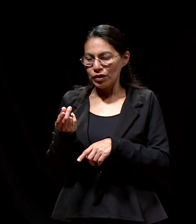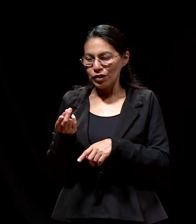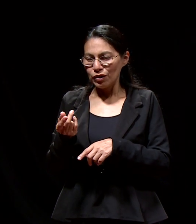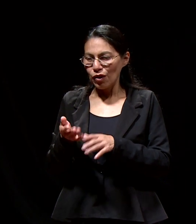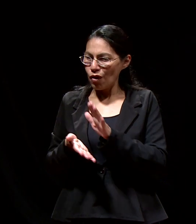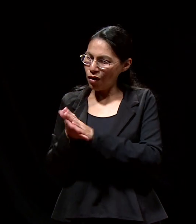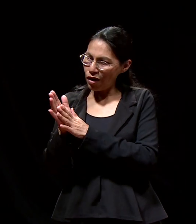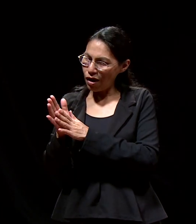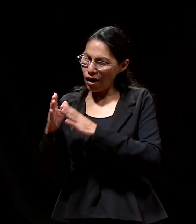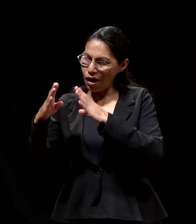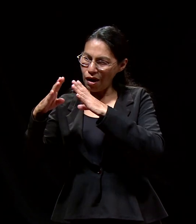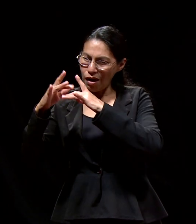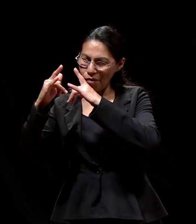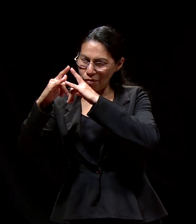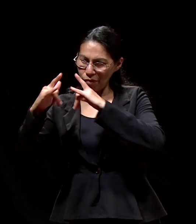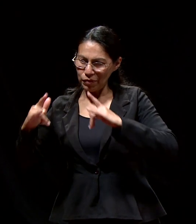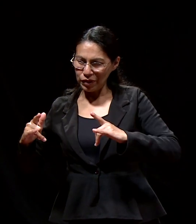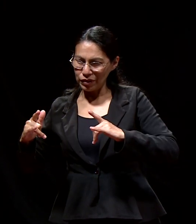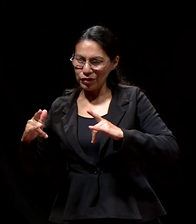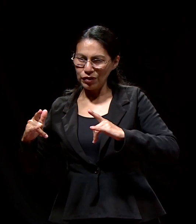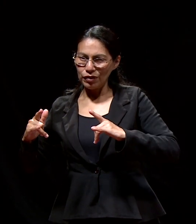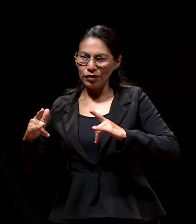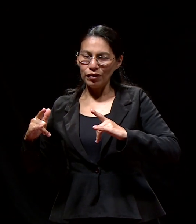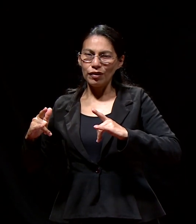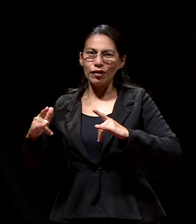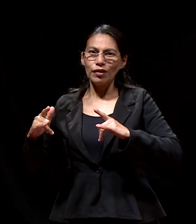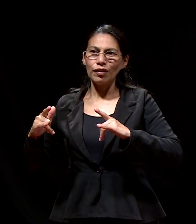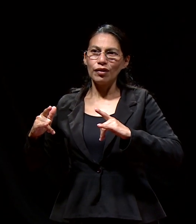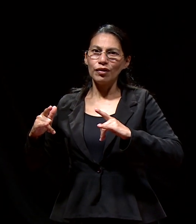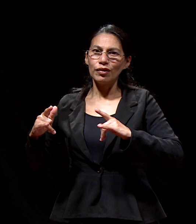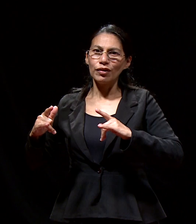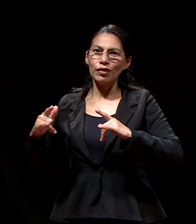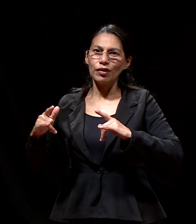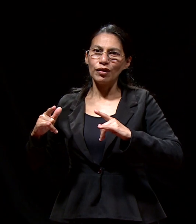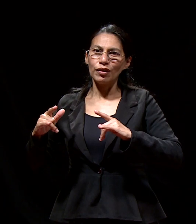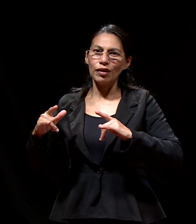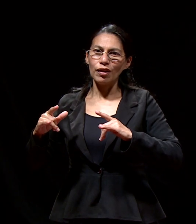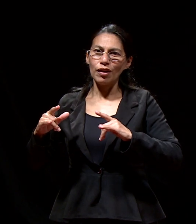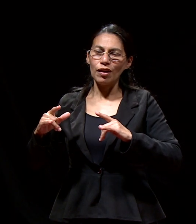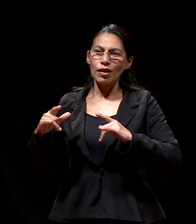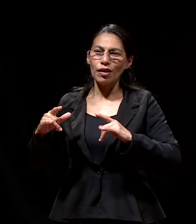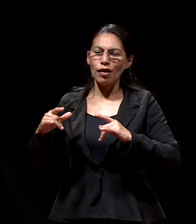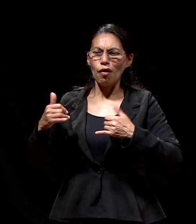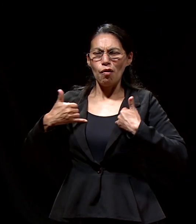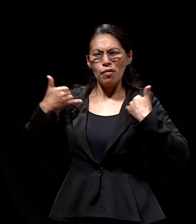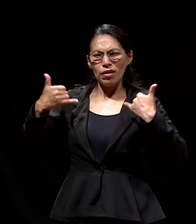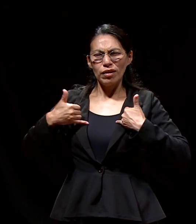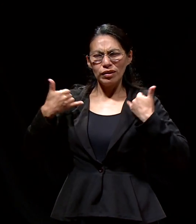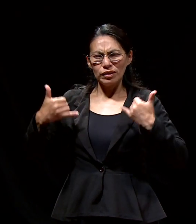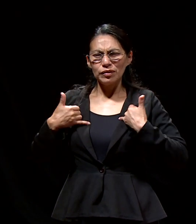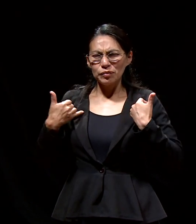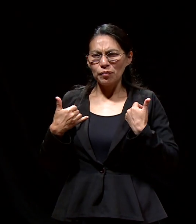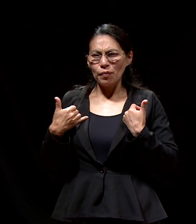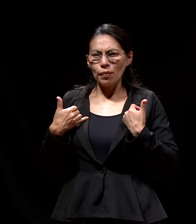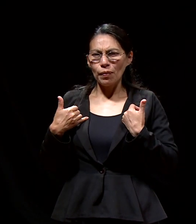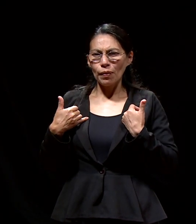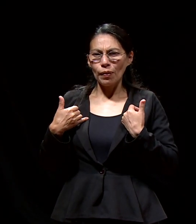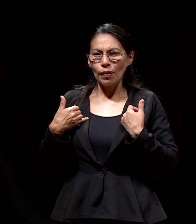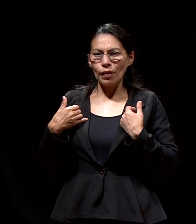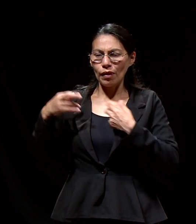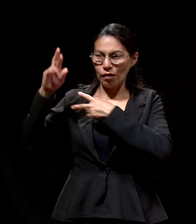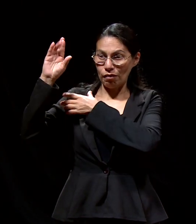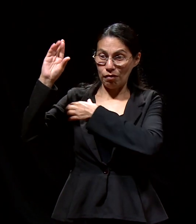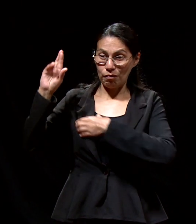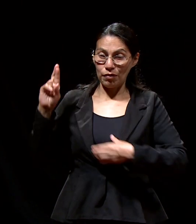a un campamento de mayores y pues le pedimos permiso de mi papá